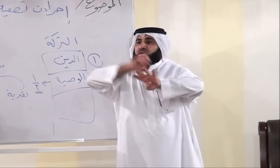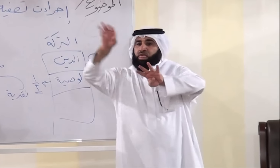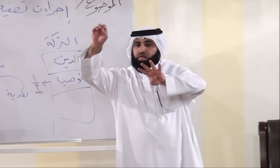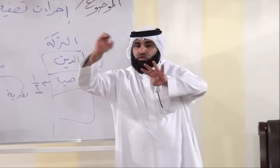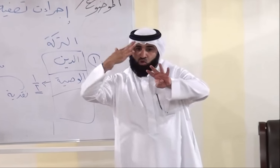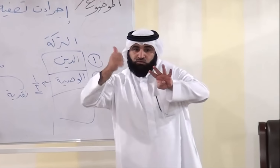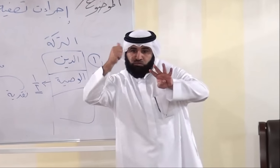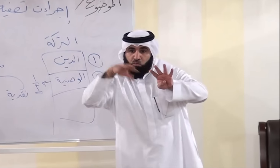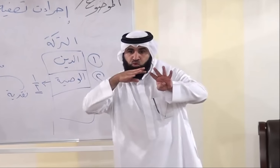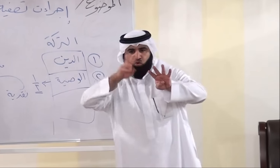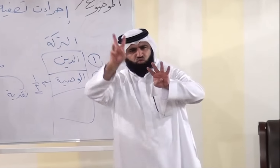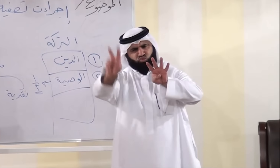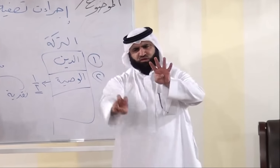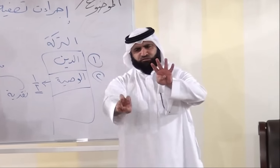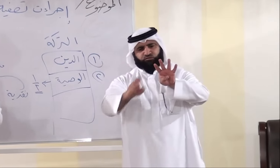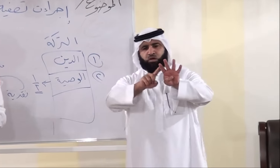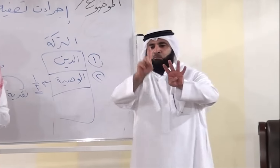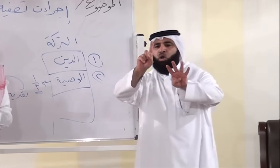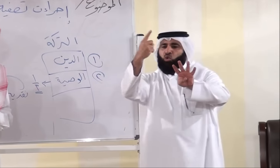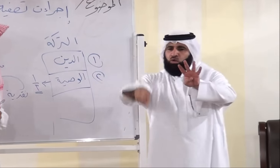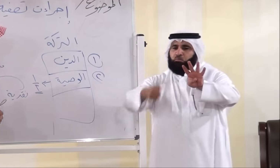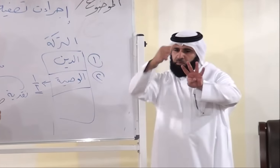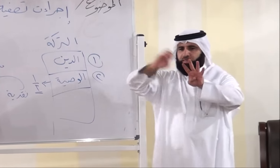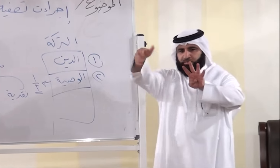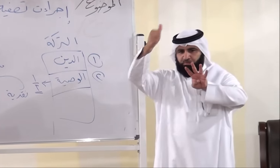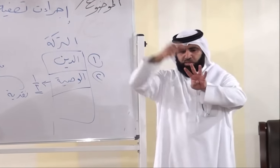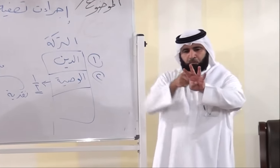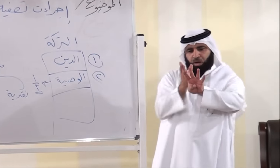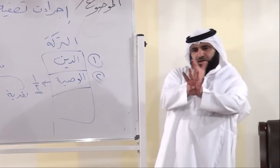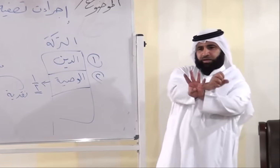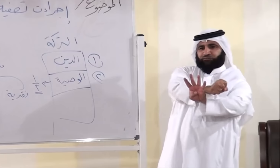علينا كثير، اللي هو ما يفرقون بين